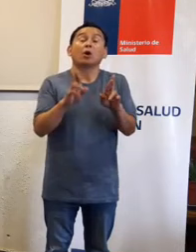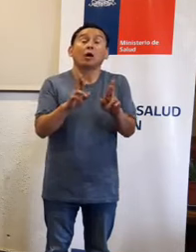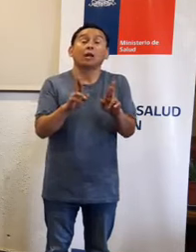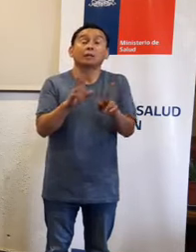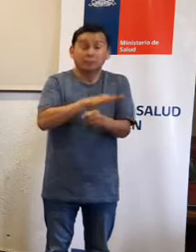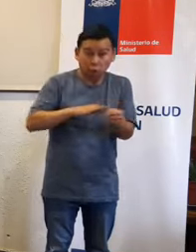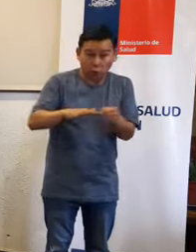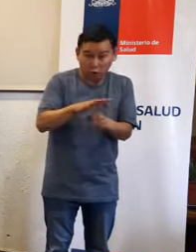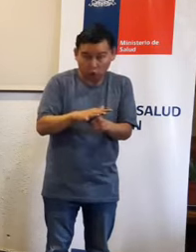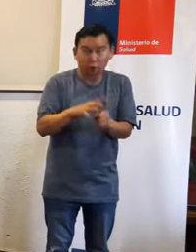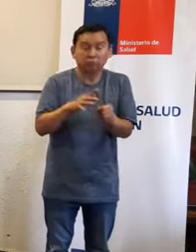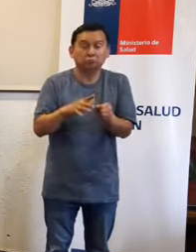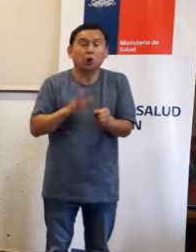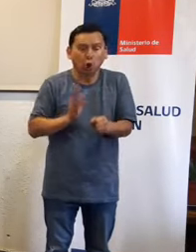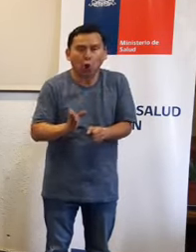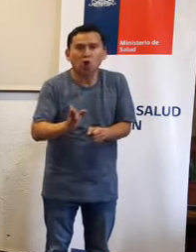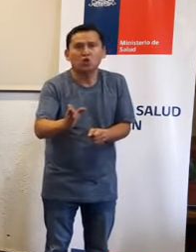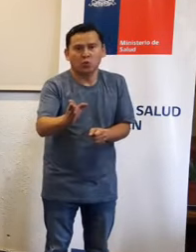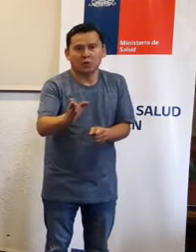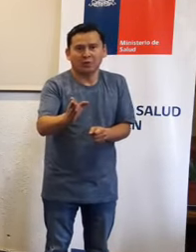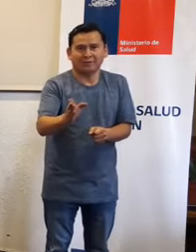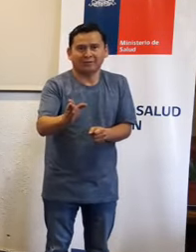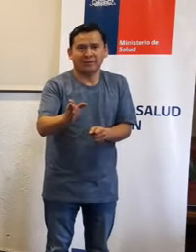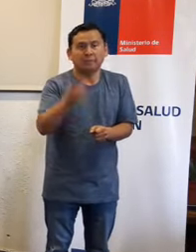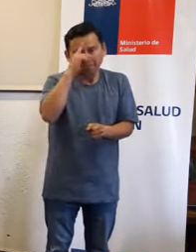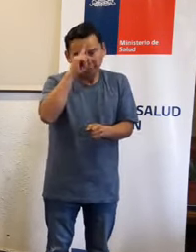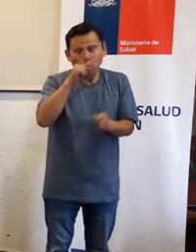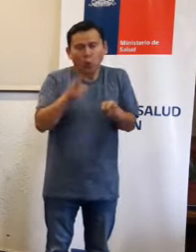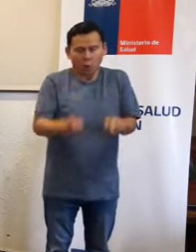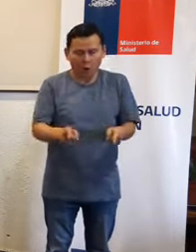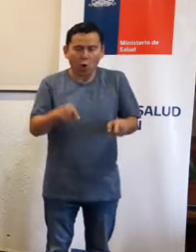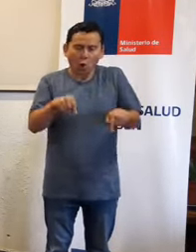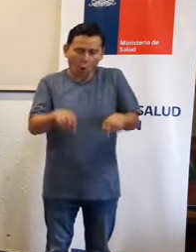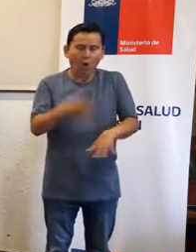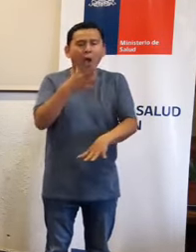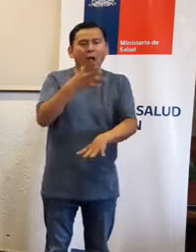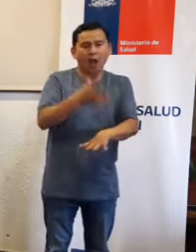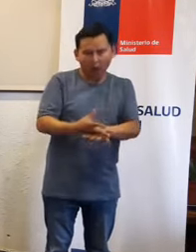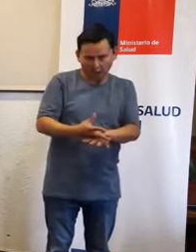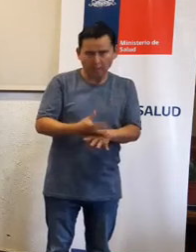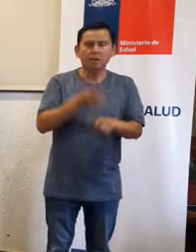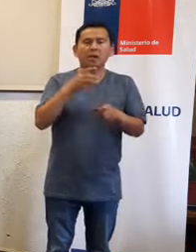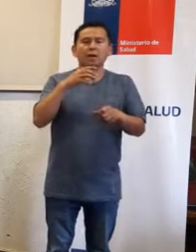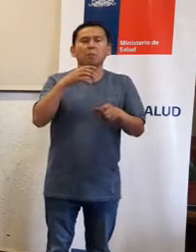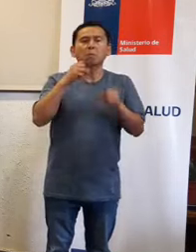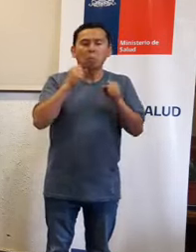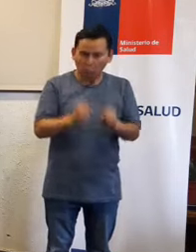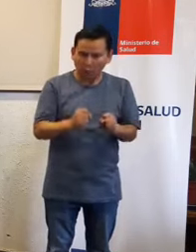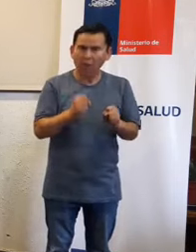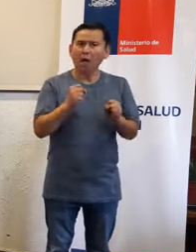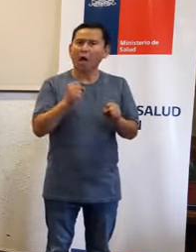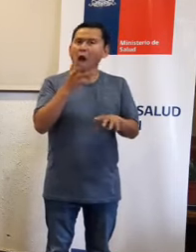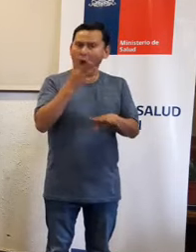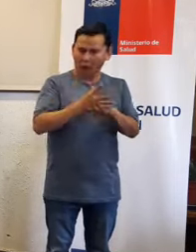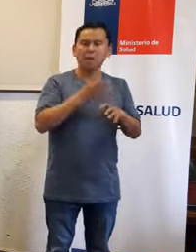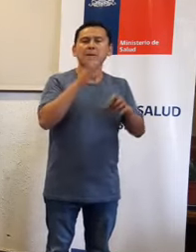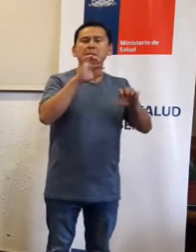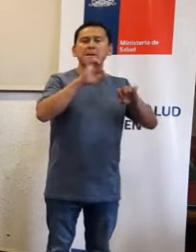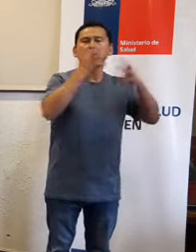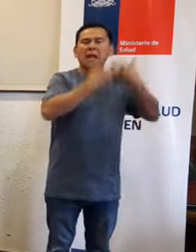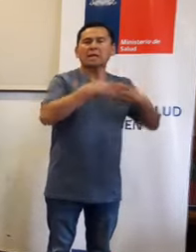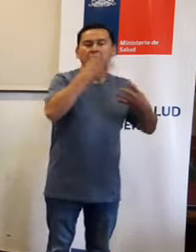que esta situación la podamos mantener. Sin perjuicio de ello, hoy día tenemos nuestra capacidad intacta y como dijo el